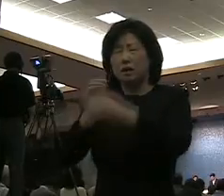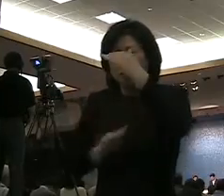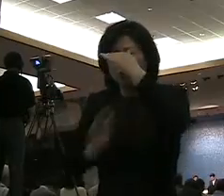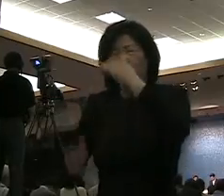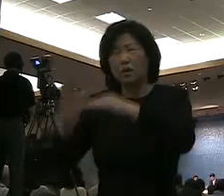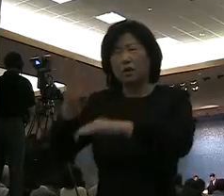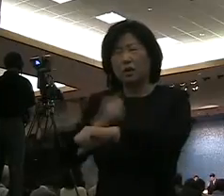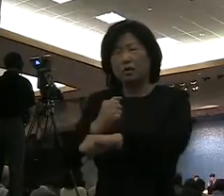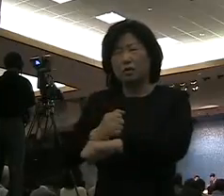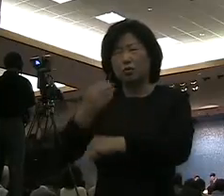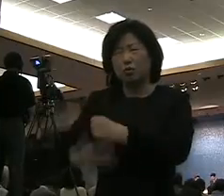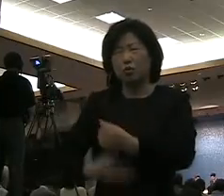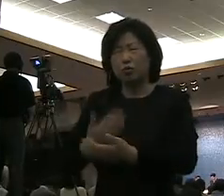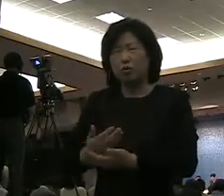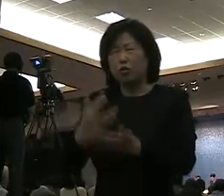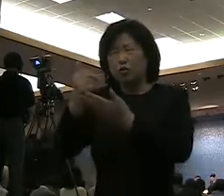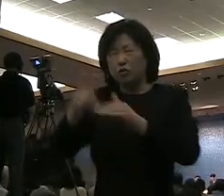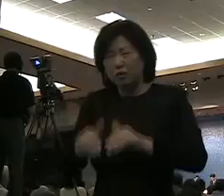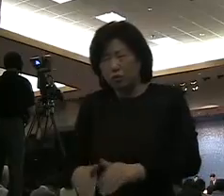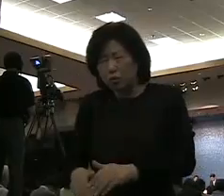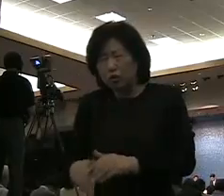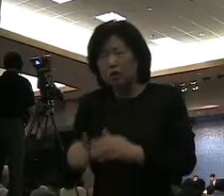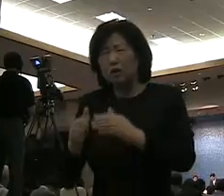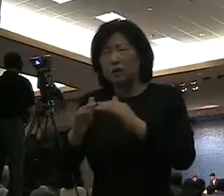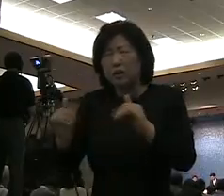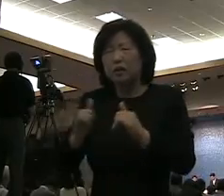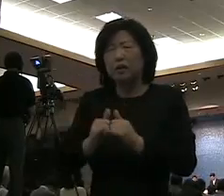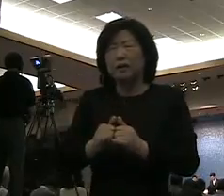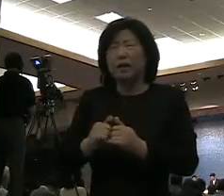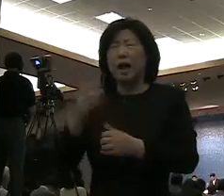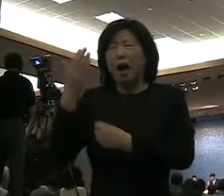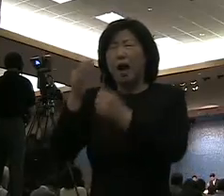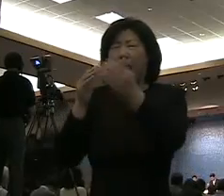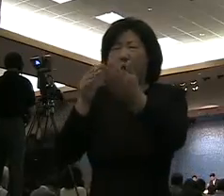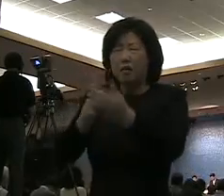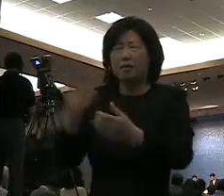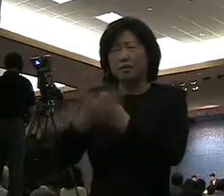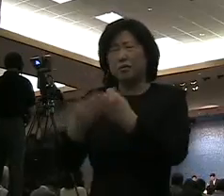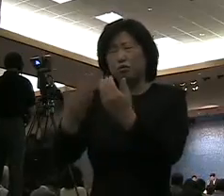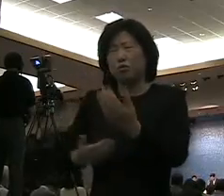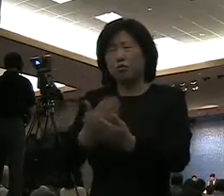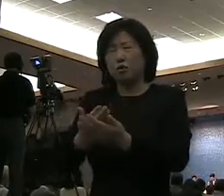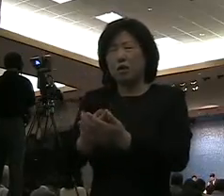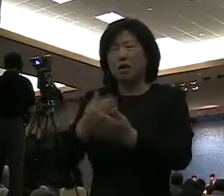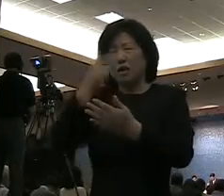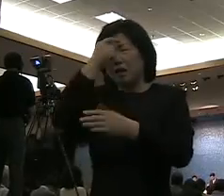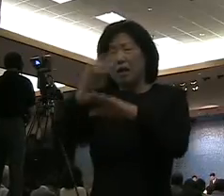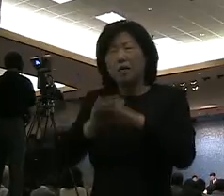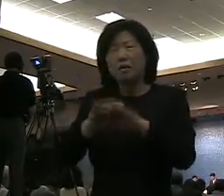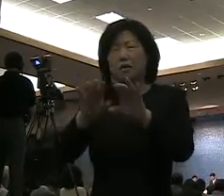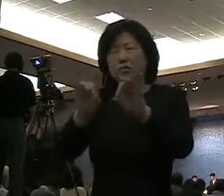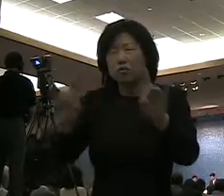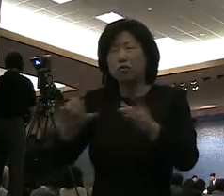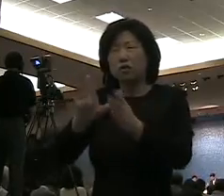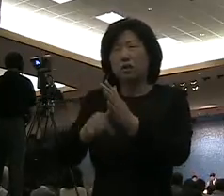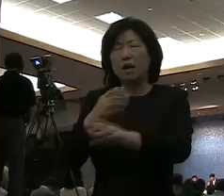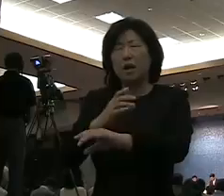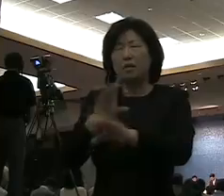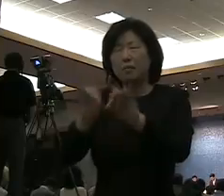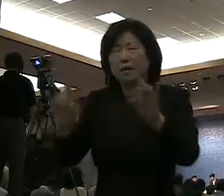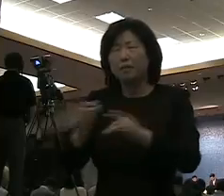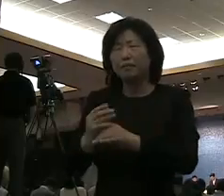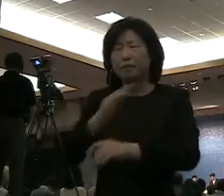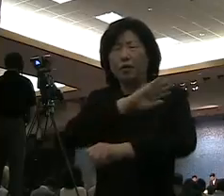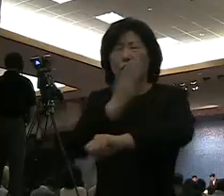통해 시중드는 주님의 종들에게 한없는 은혜를 주시옵소서. 예배의 순서순서마다 하나님의 압도적인 사랑과